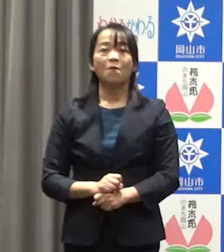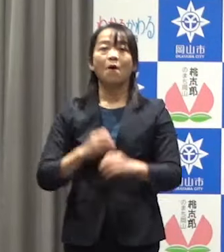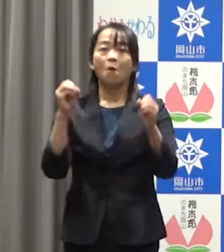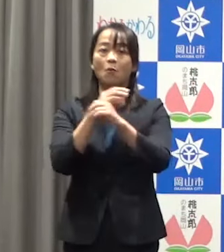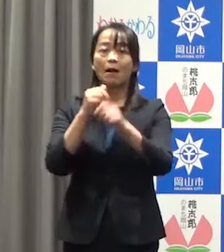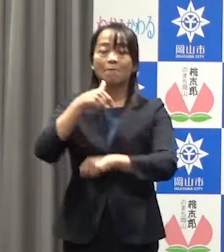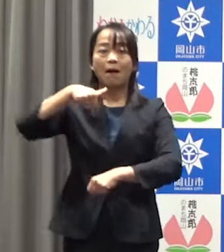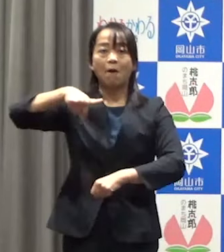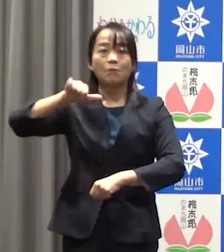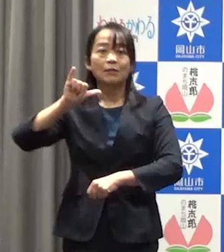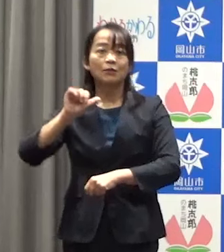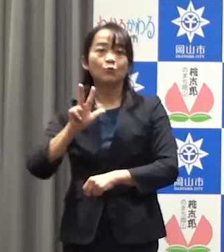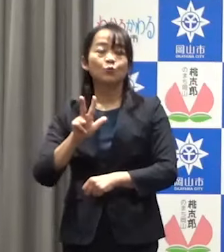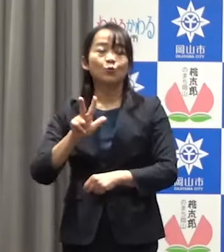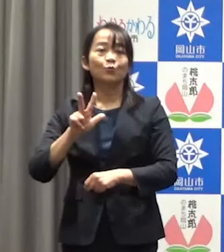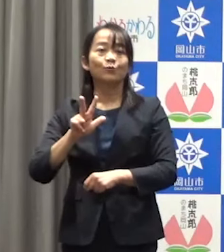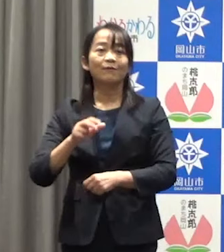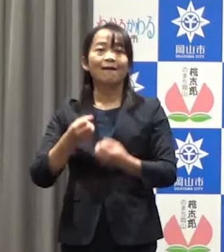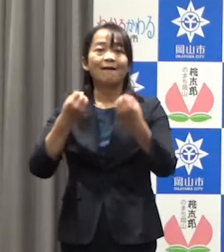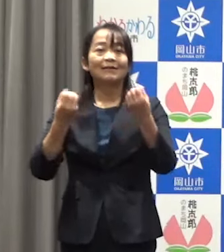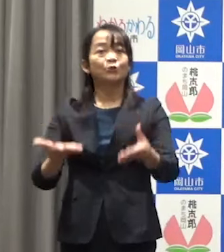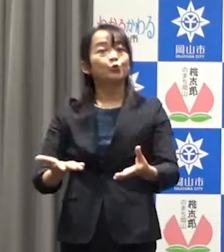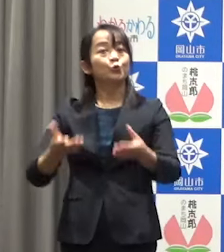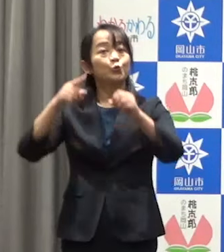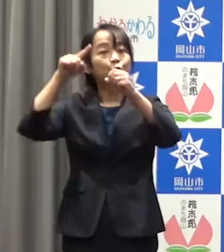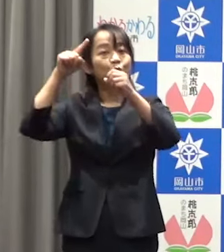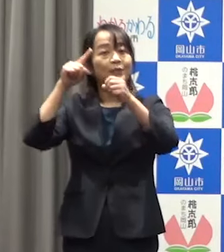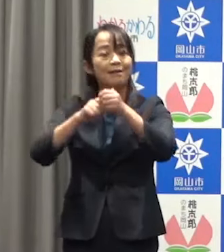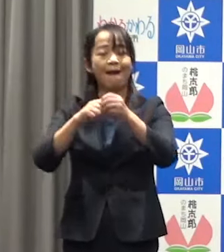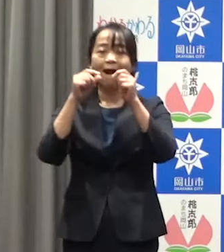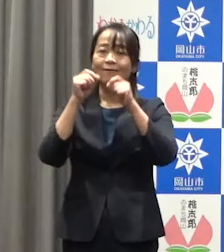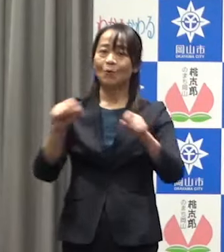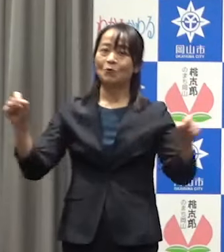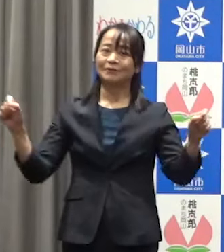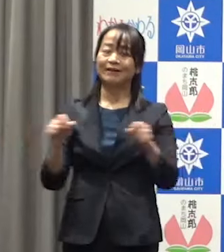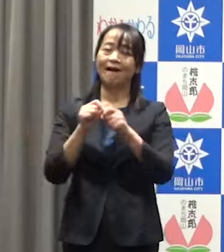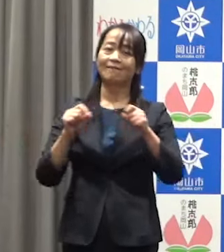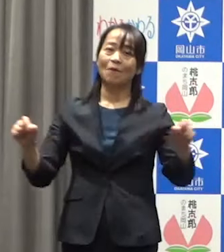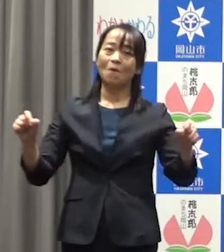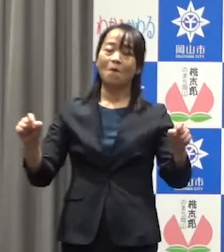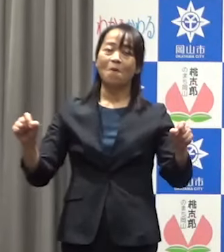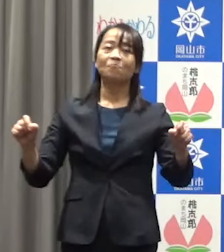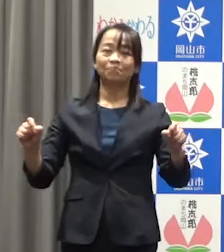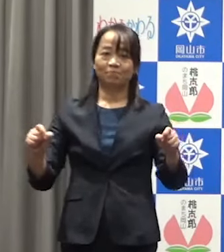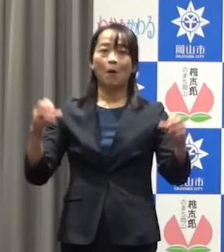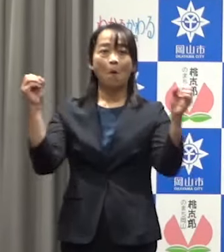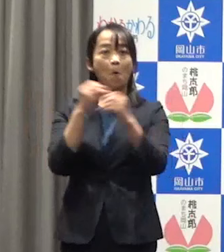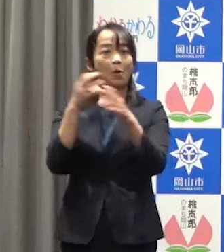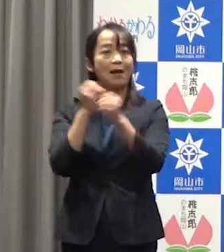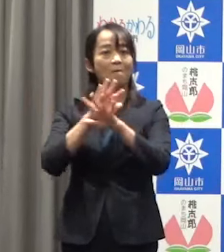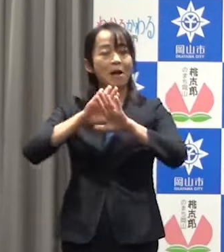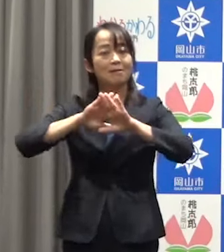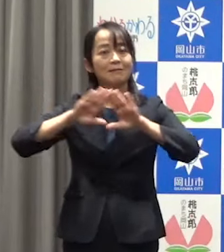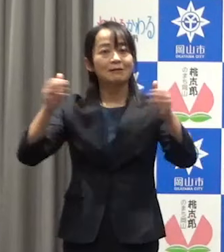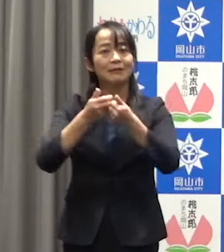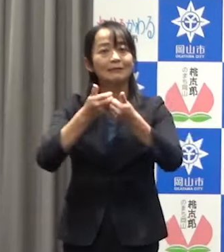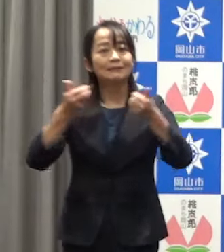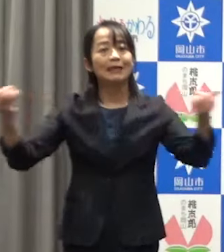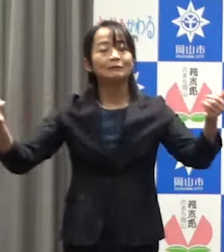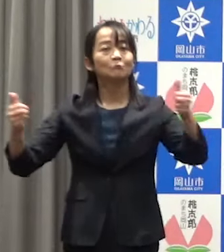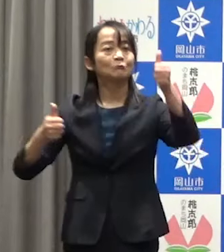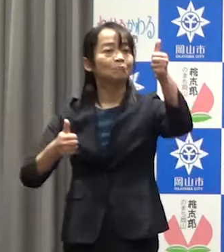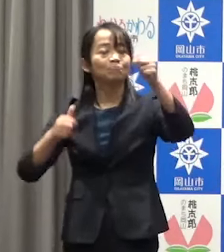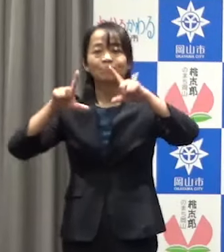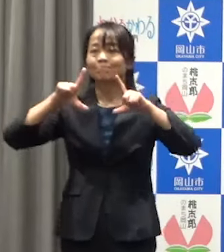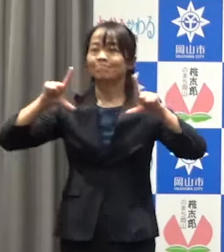オカフィルのニューイヤーコンサートは久々の岡山でのシュレンベルガー氏の舞台となります。